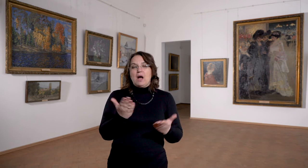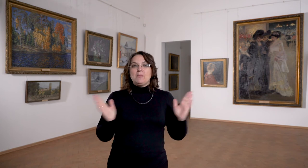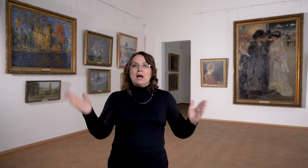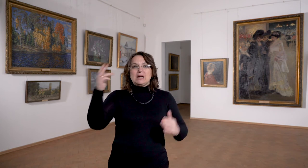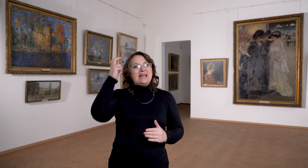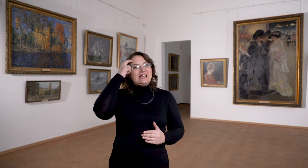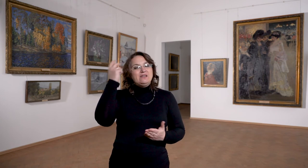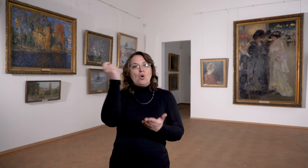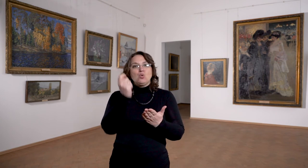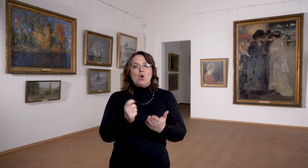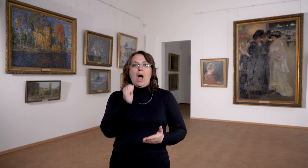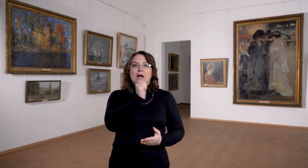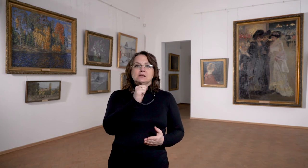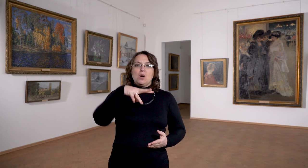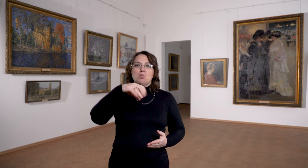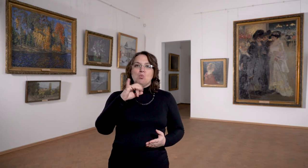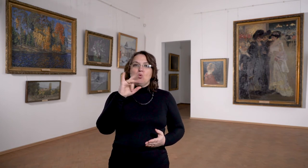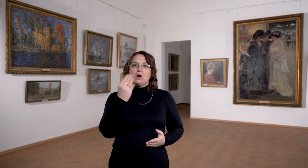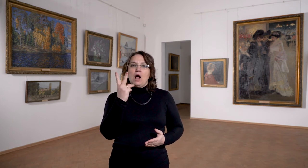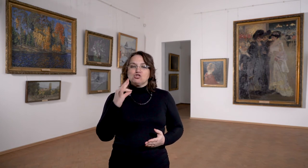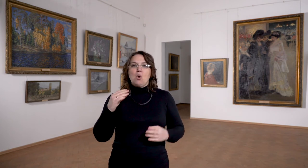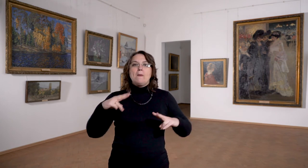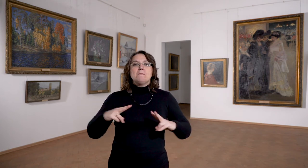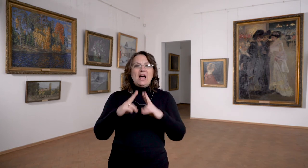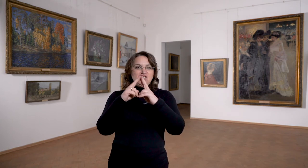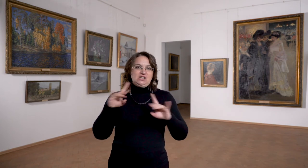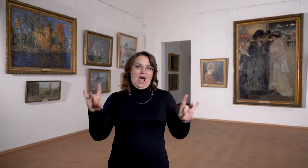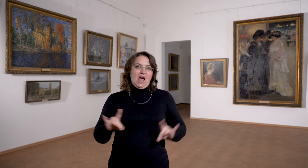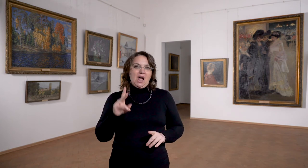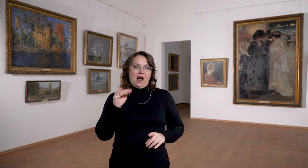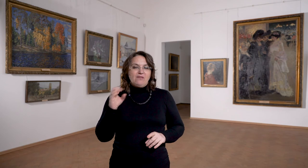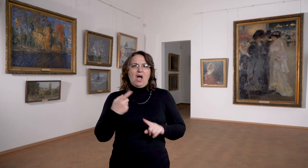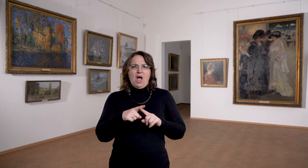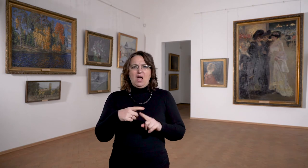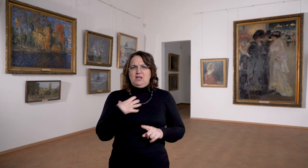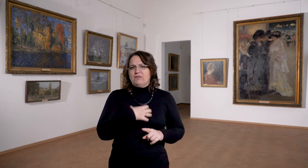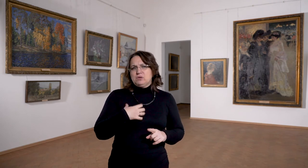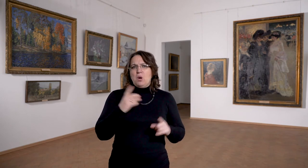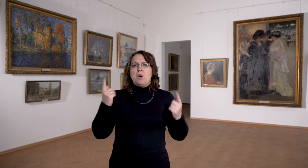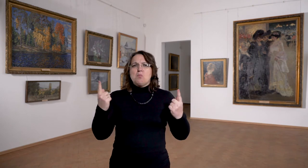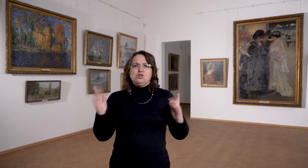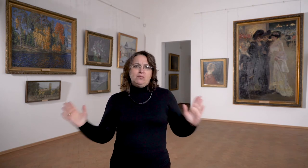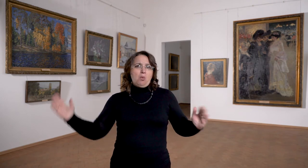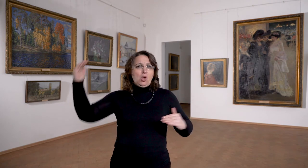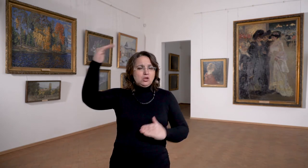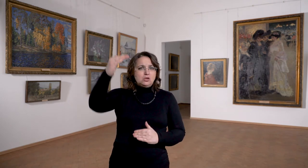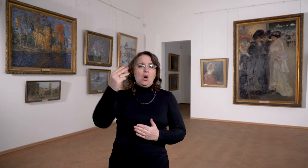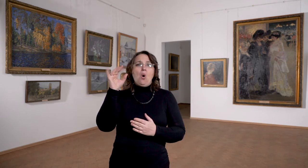картину киевского художника Александра Мурашко «Парижское кафе». Это фундаментальное большеформатное полотно художник писал